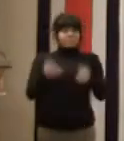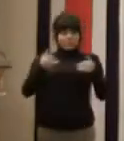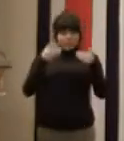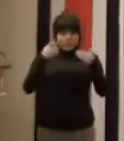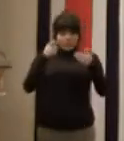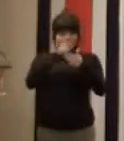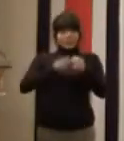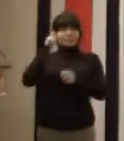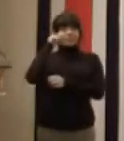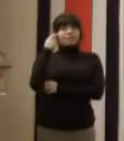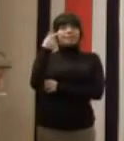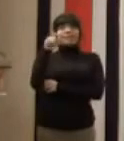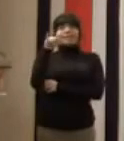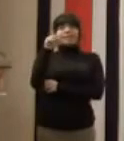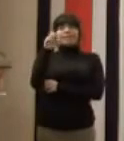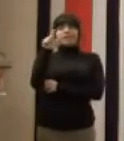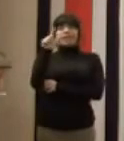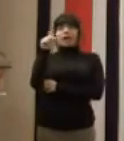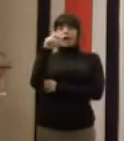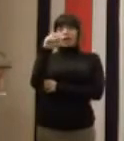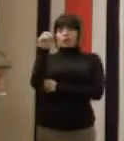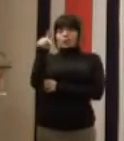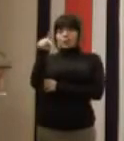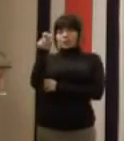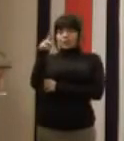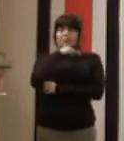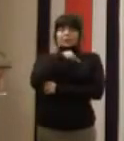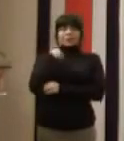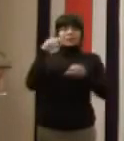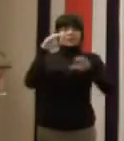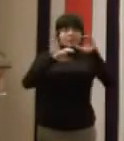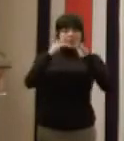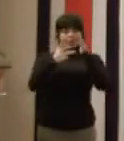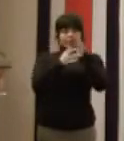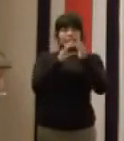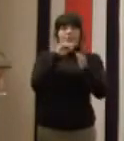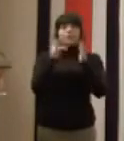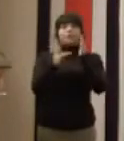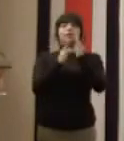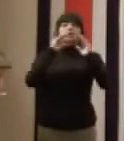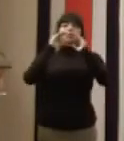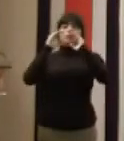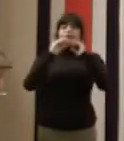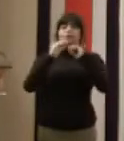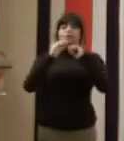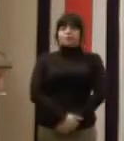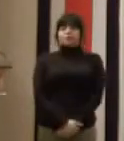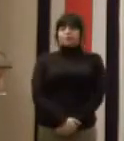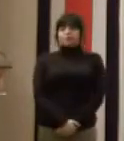Firma la señora Gisela Cooper, ministra de Ciencia y Tecnología y Telecomunicaciones.